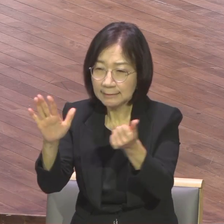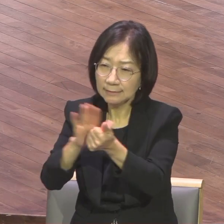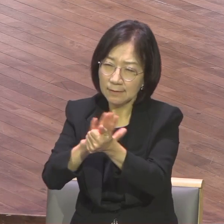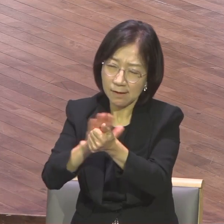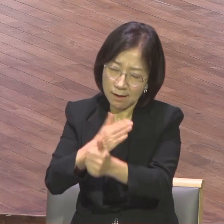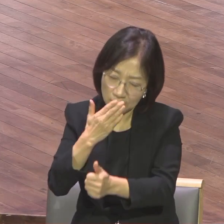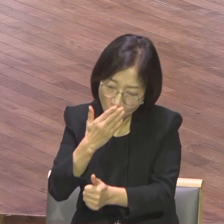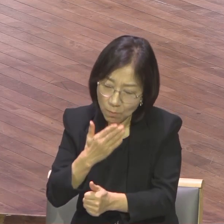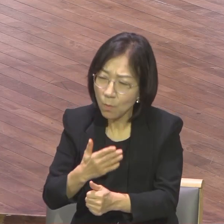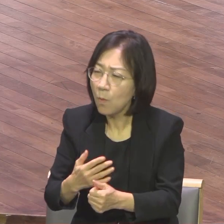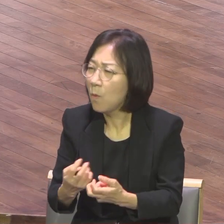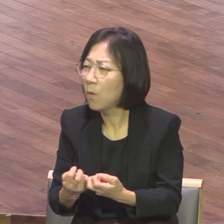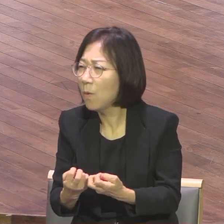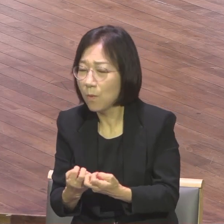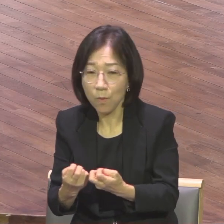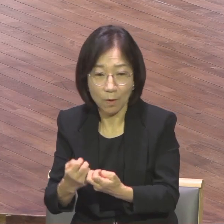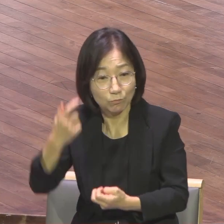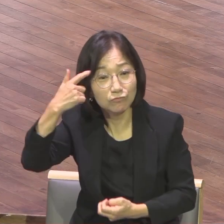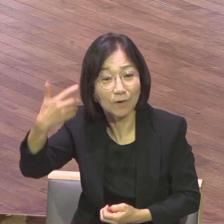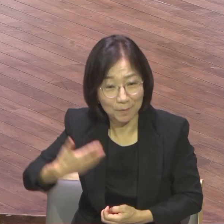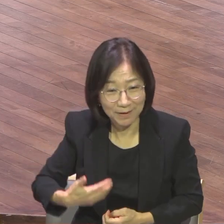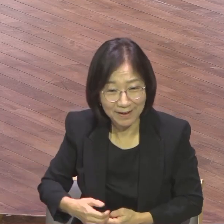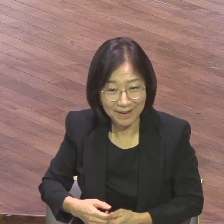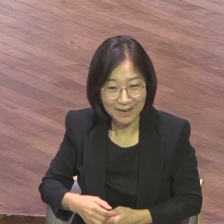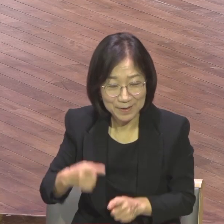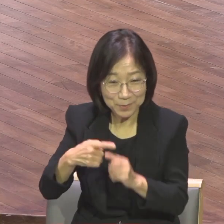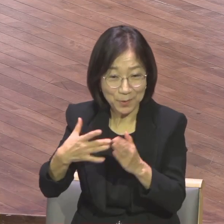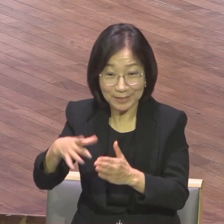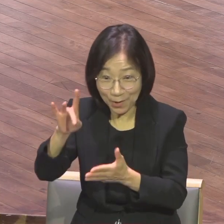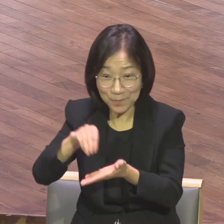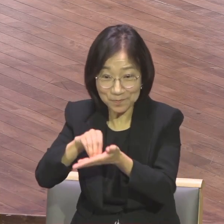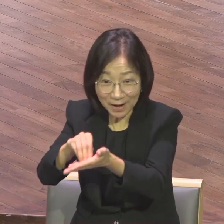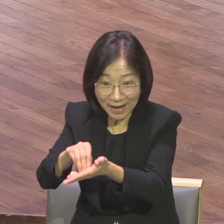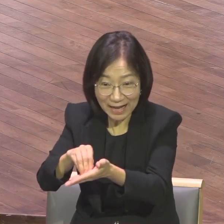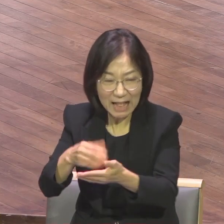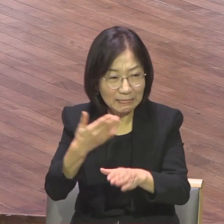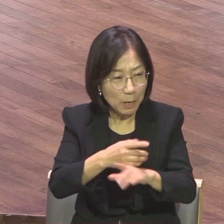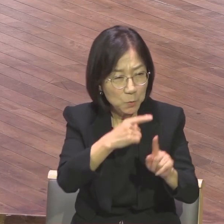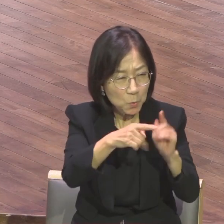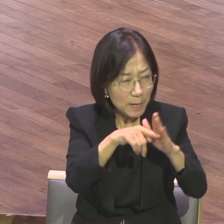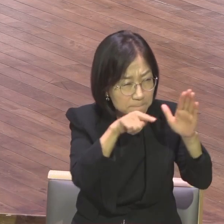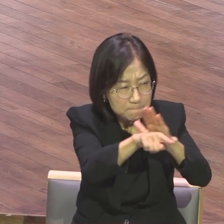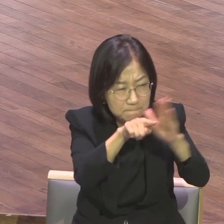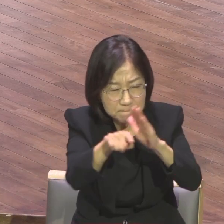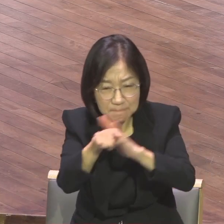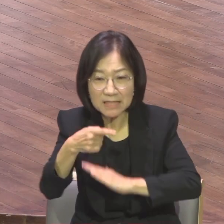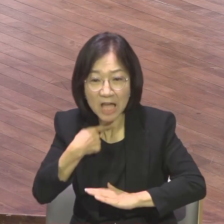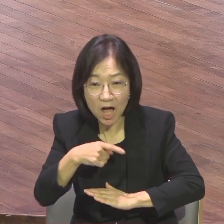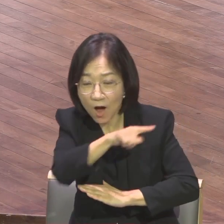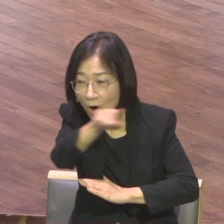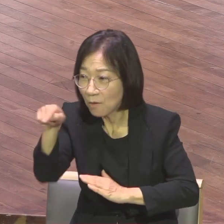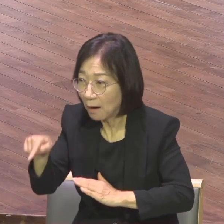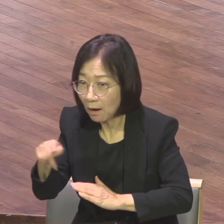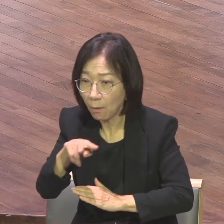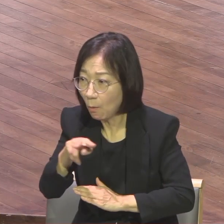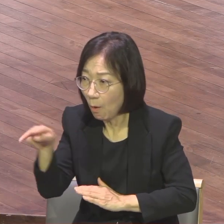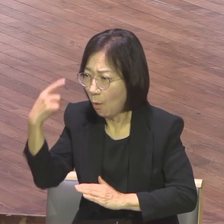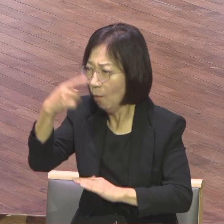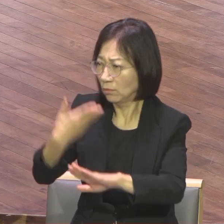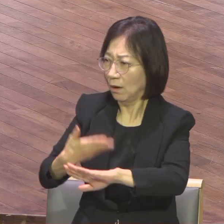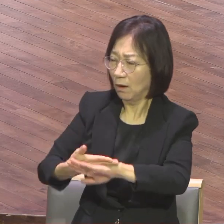겸손하게 그렇게 하는지 세 가지 아는 게 있잖아, 보는 게 있잖아. 이게 지금 돈에 달아서 알잖아요. 그게 첫 반응이에요.